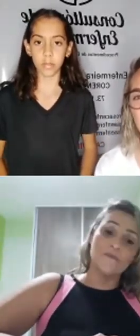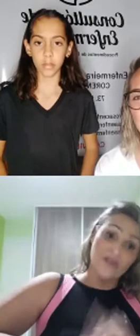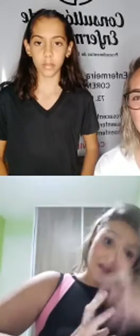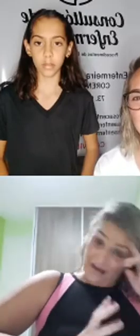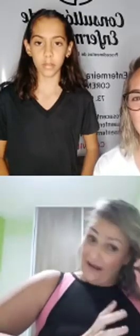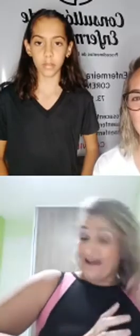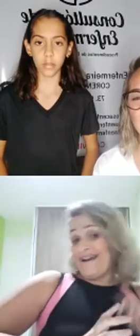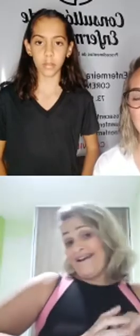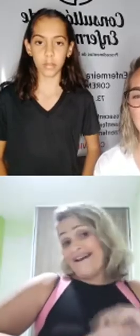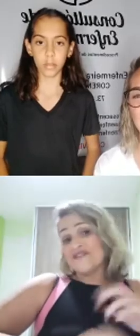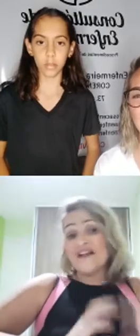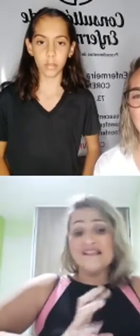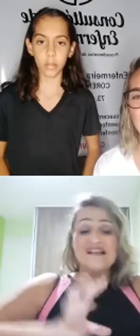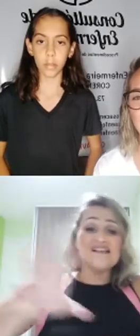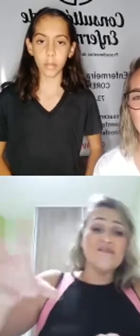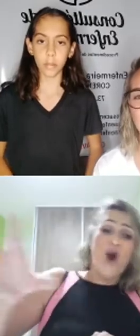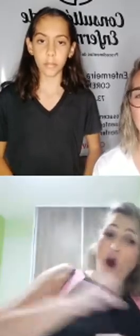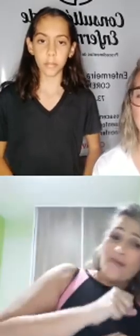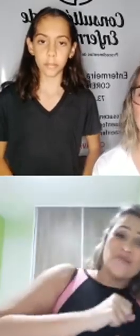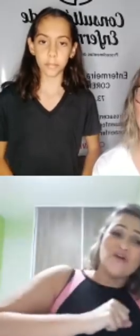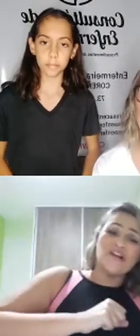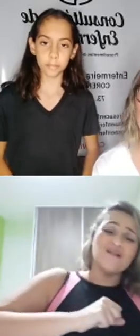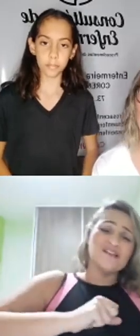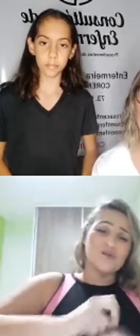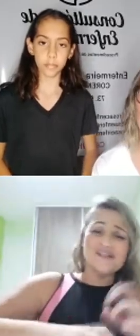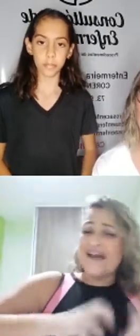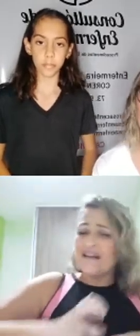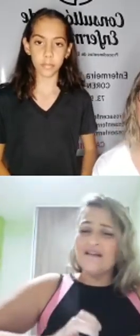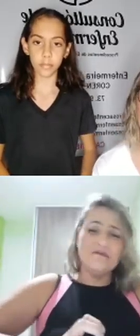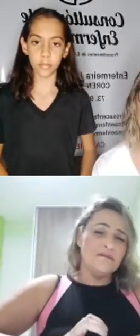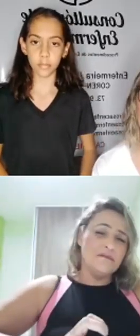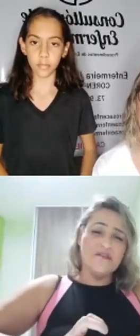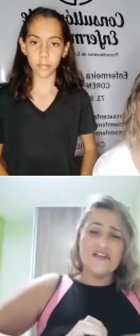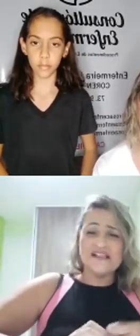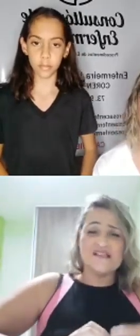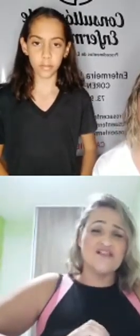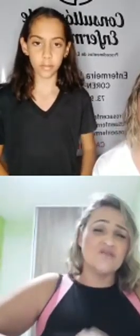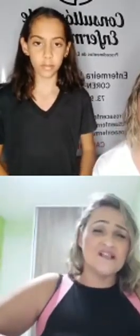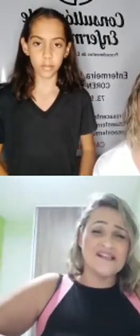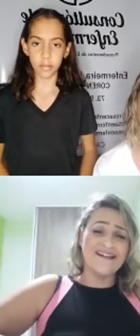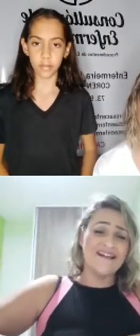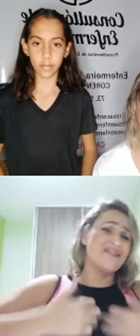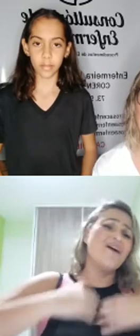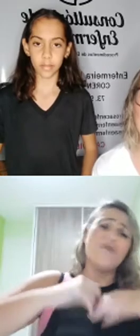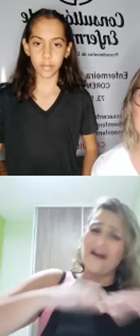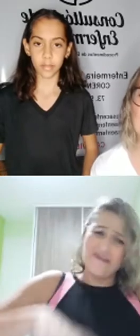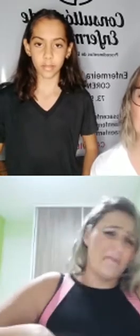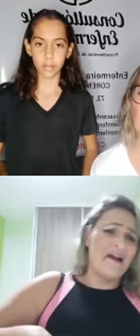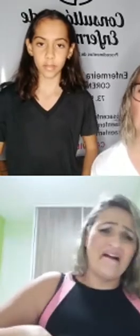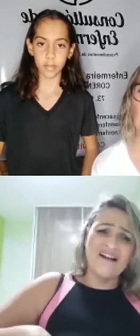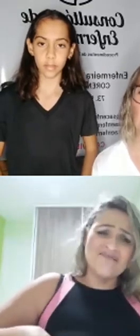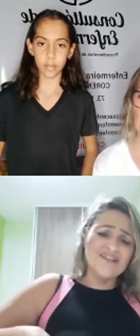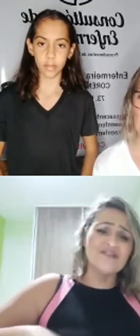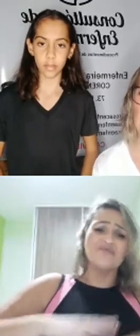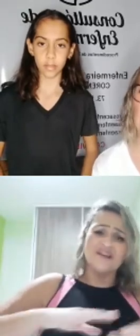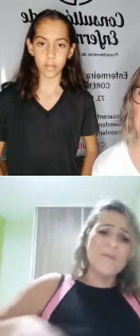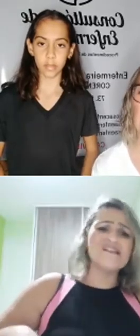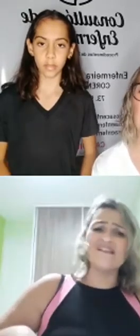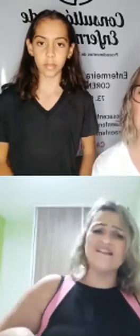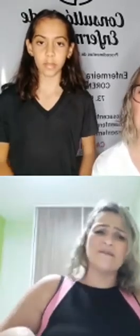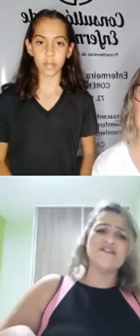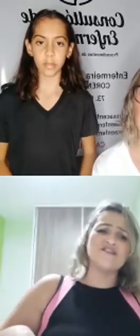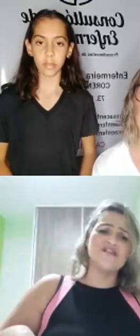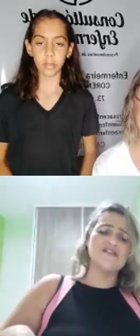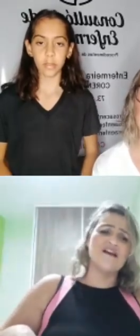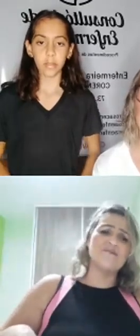distração. Às vezes eles me roubam um pouquinho, eles conseguem me fazer assistir uma série que não é a minha praia. Eu não tenho